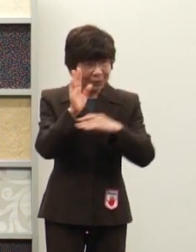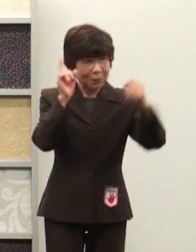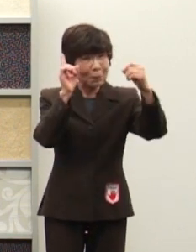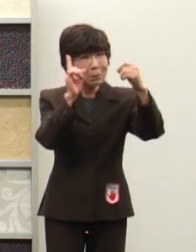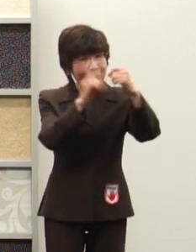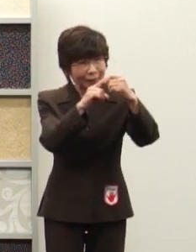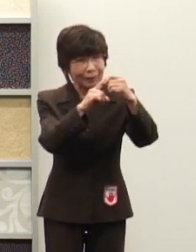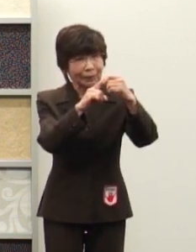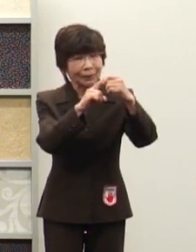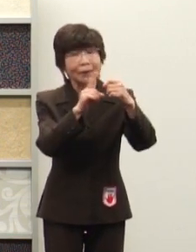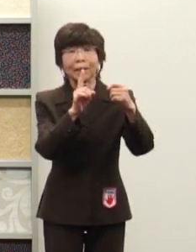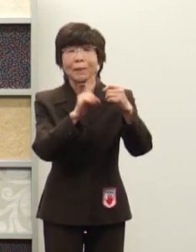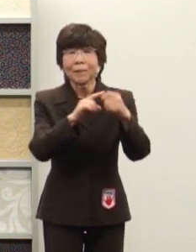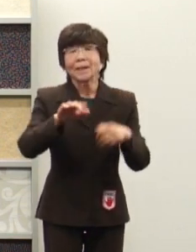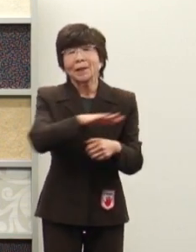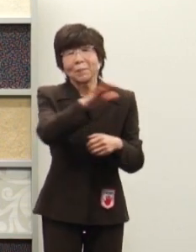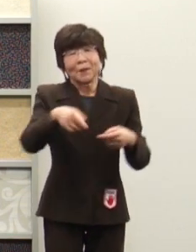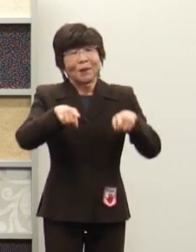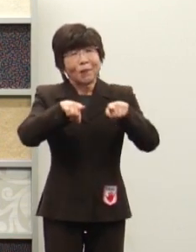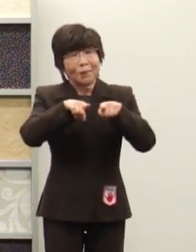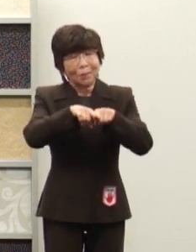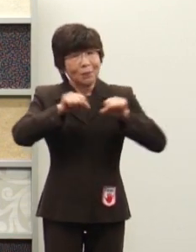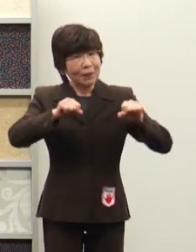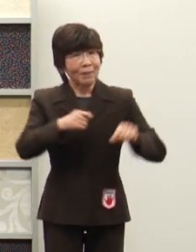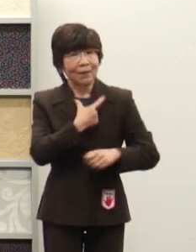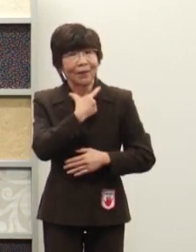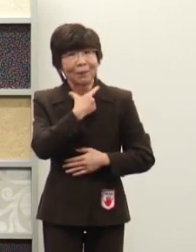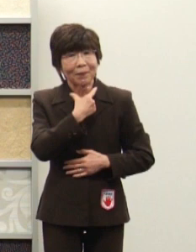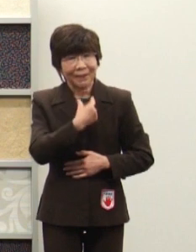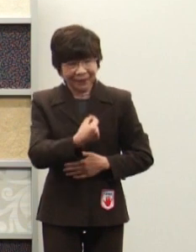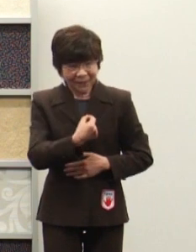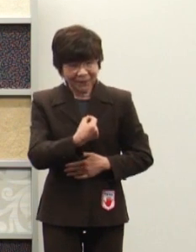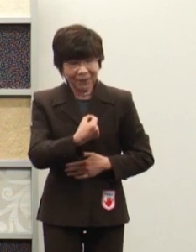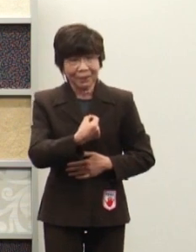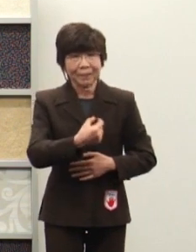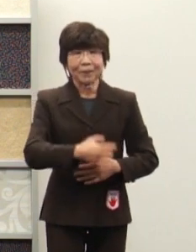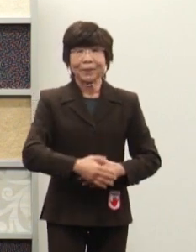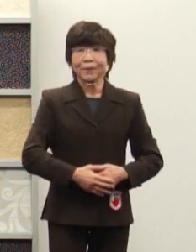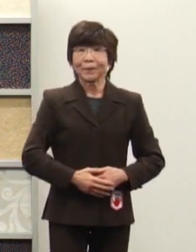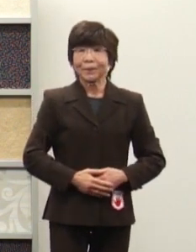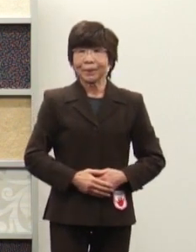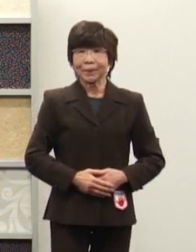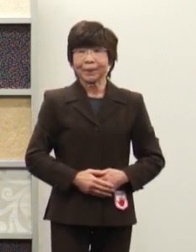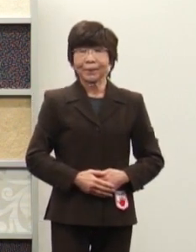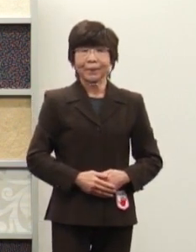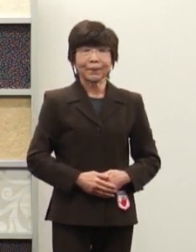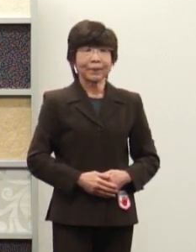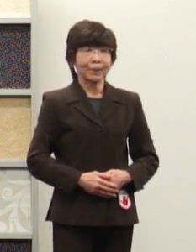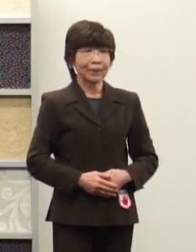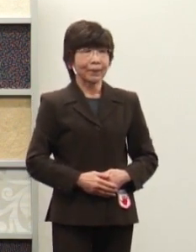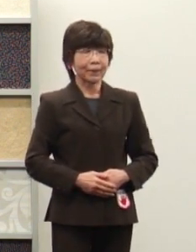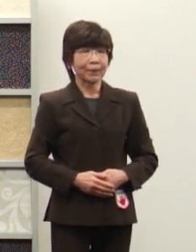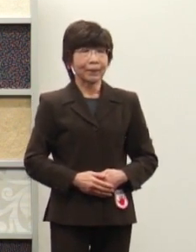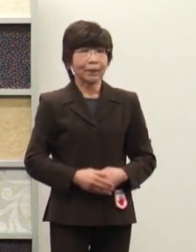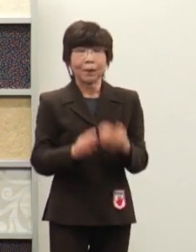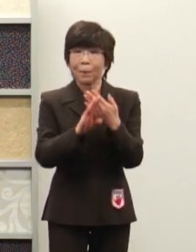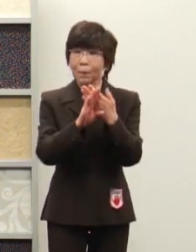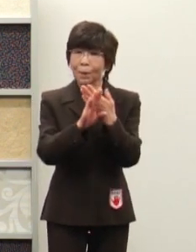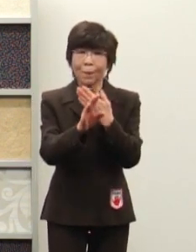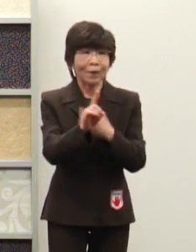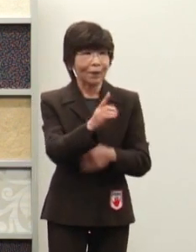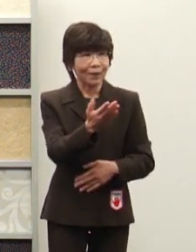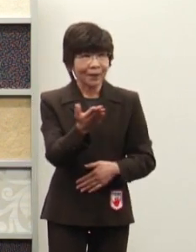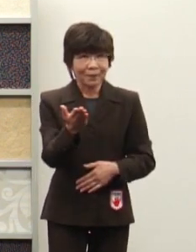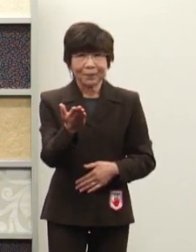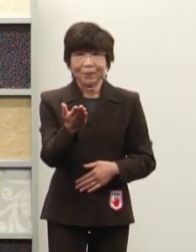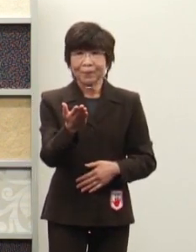まあ、多くの皆さんに引き続き頑張っていきたいと考えしてあります。 ありがとうございます。はい、他はいかがでしょうか。